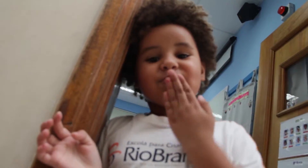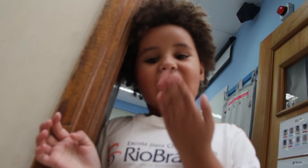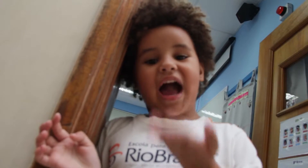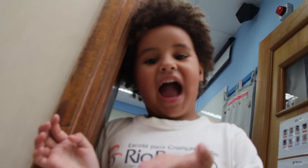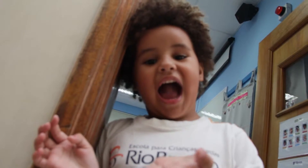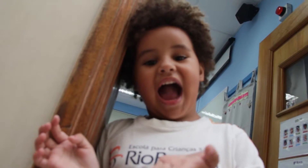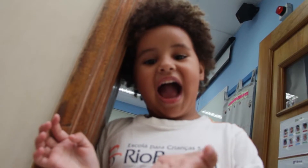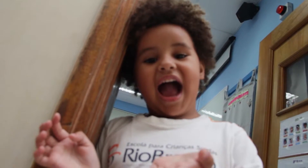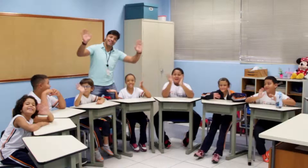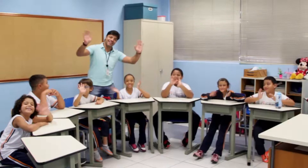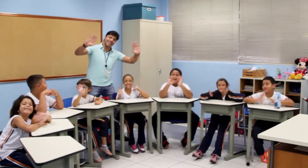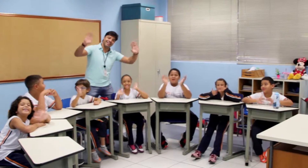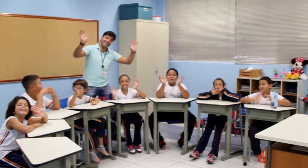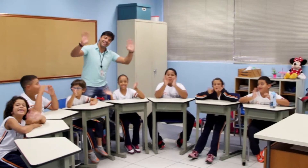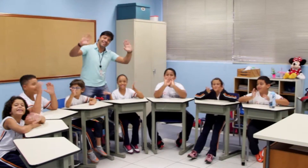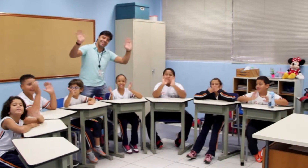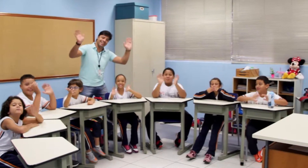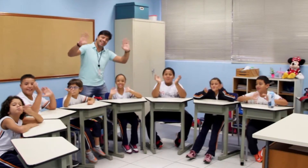Música